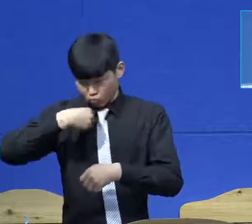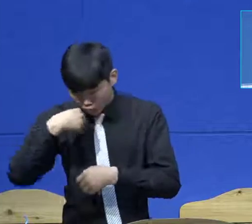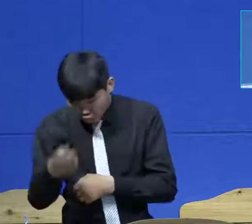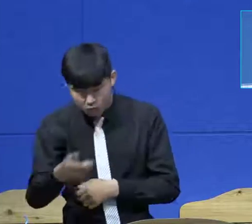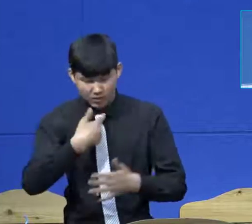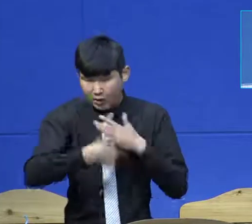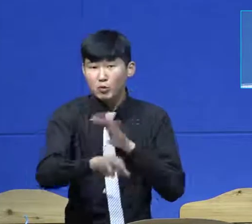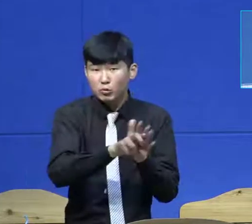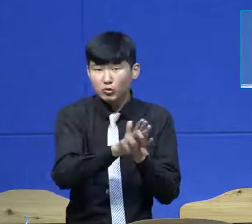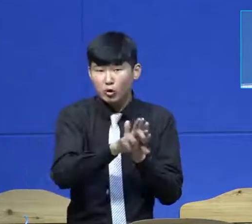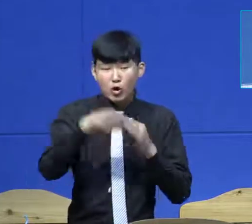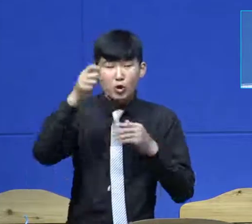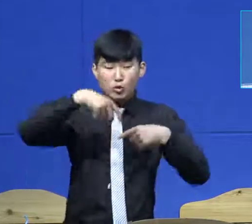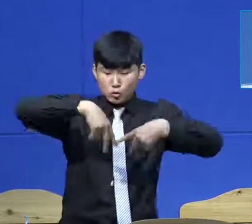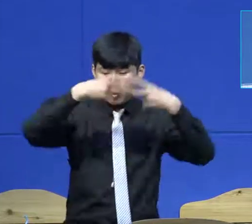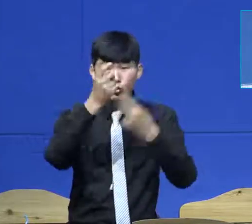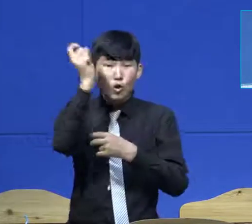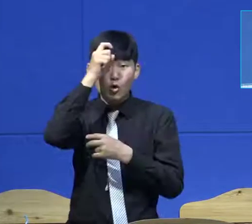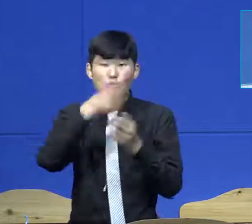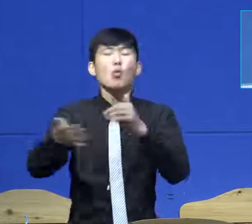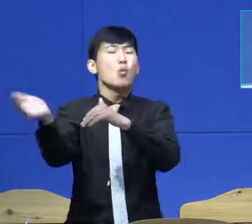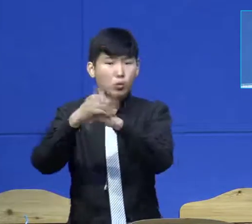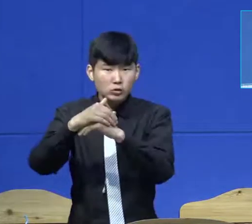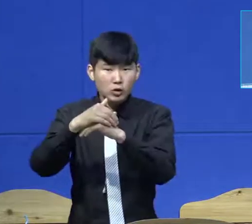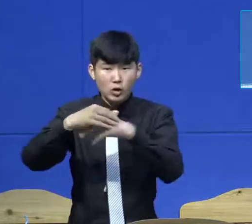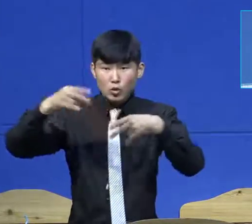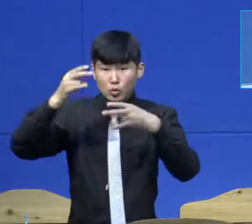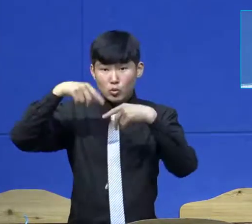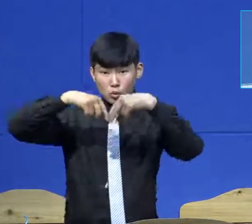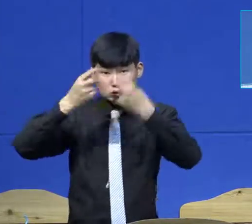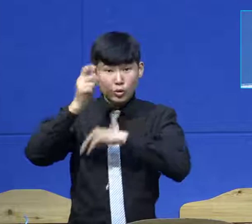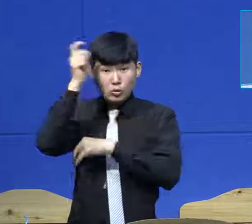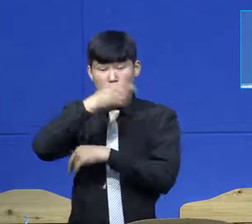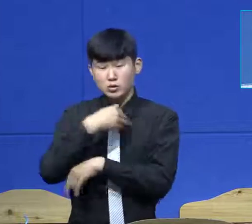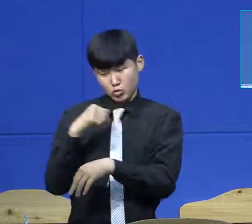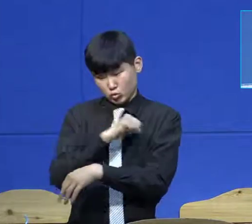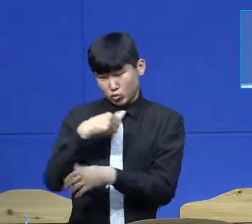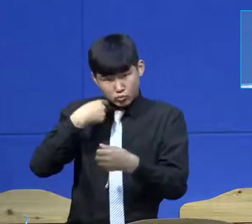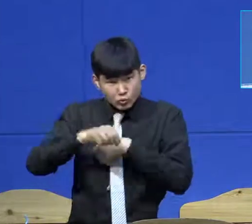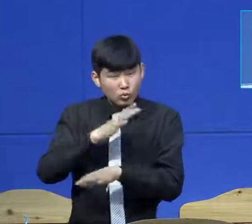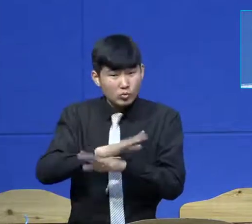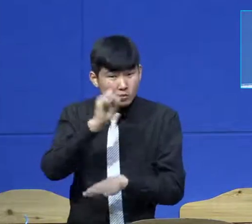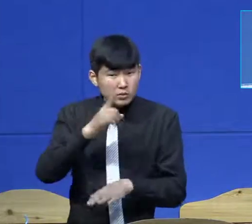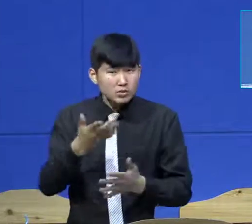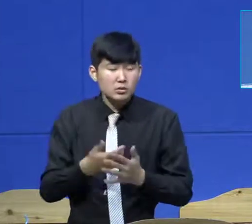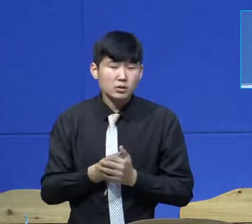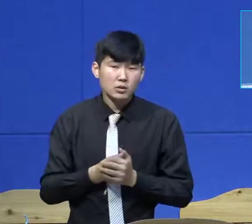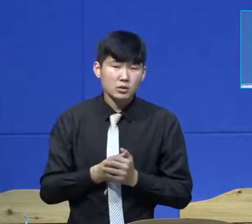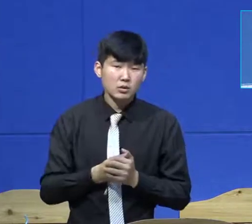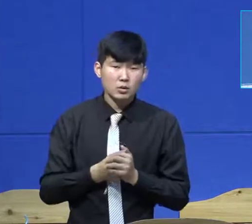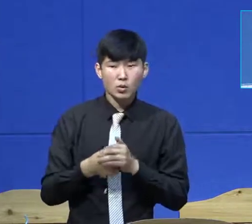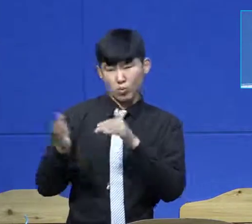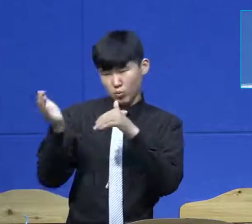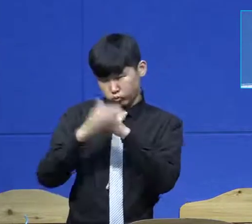Нүглийн хөлс бол үхэл. Нүглийн хөлсийг нь эзэн өөрөө төлж өгсөн биз дээ. Тий,